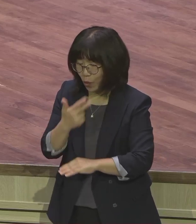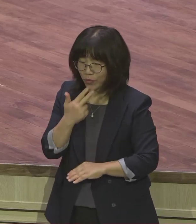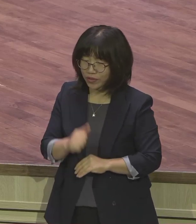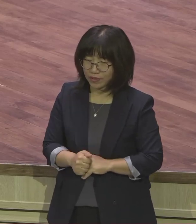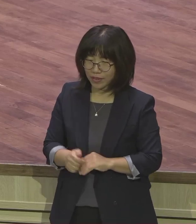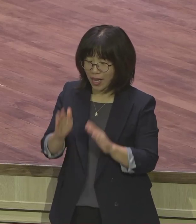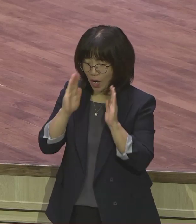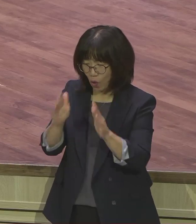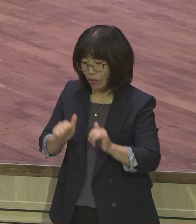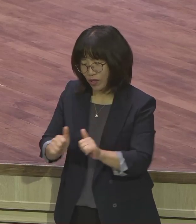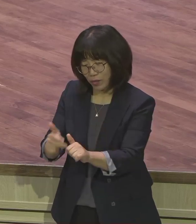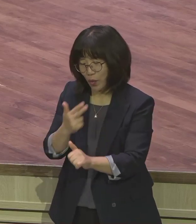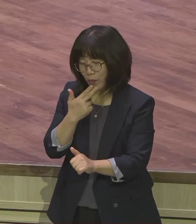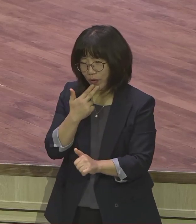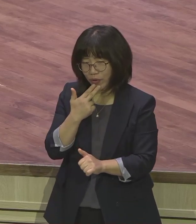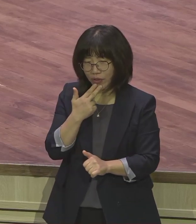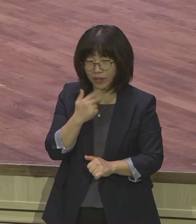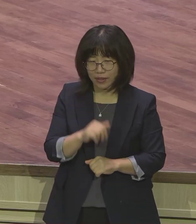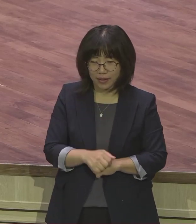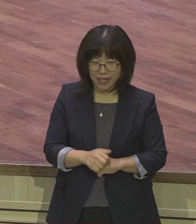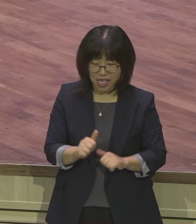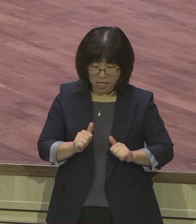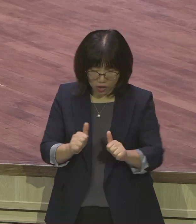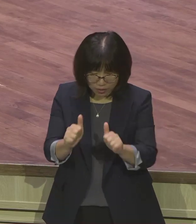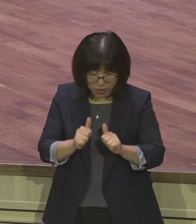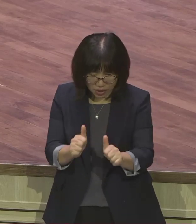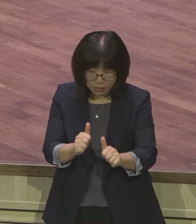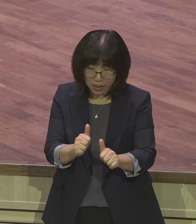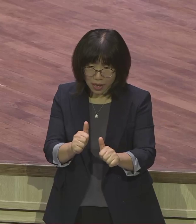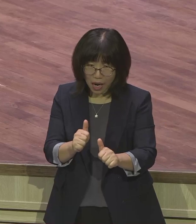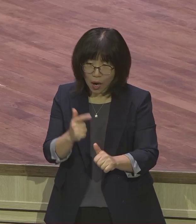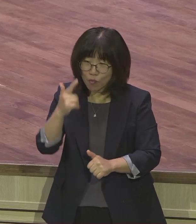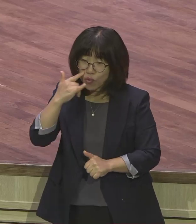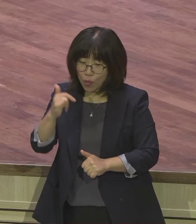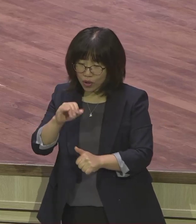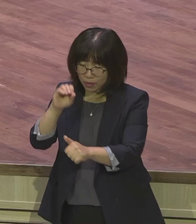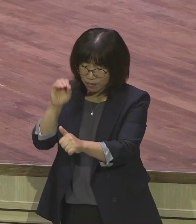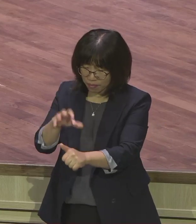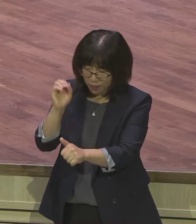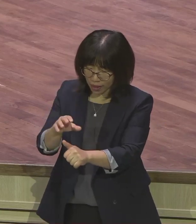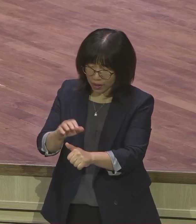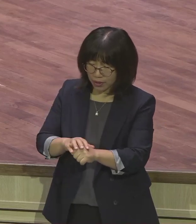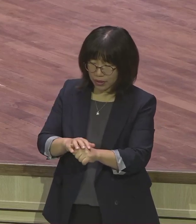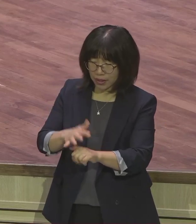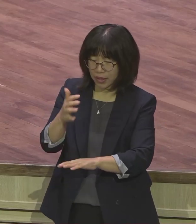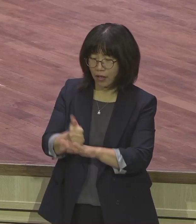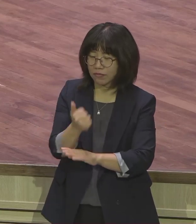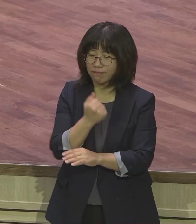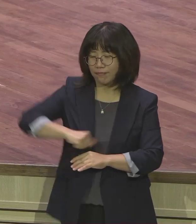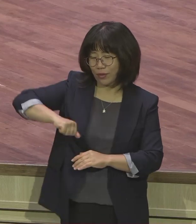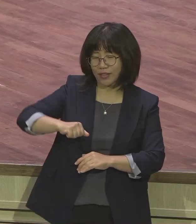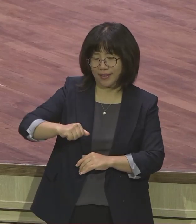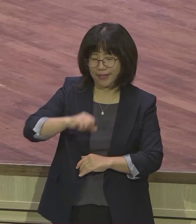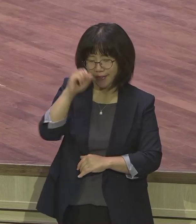하는 필요도 없지 알아서 다행이에요 열심히 하라는 거 하냐 덥 얻나가요 일단 포기하시고